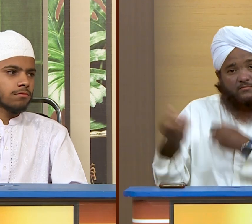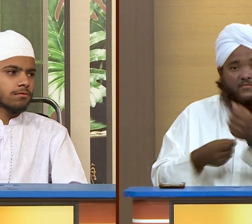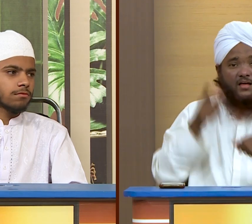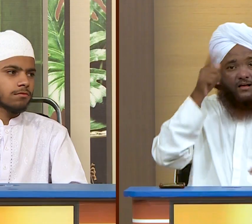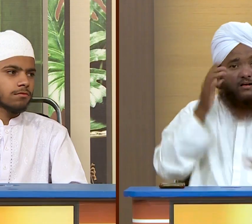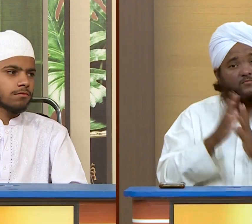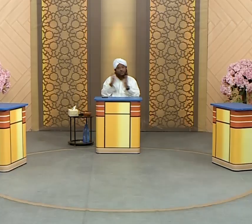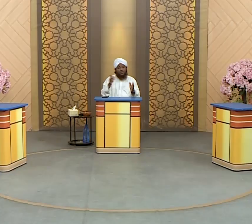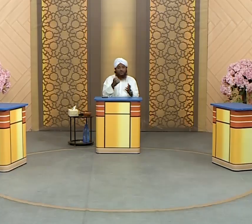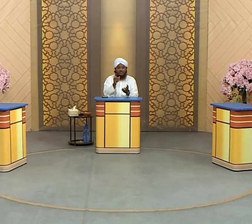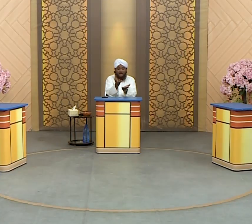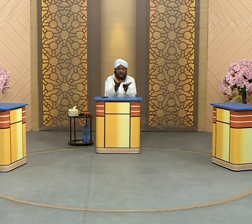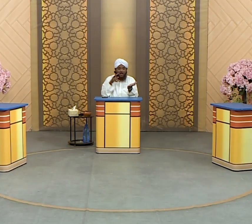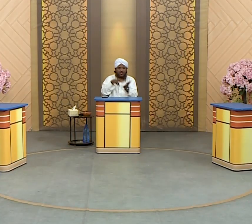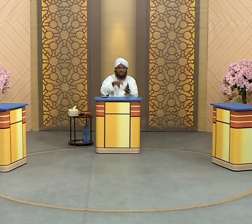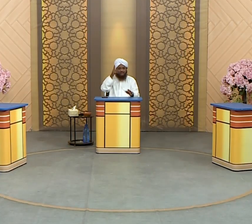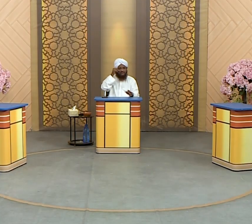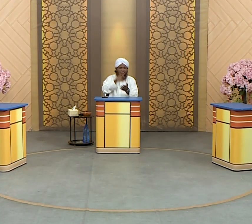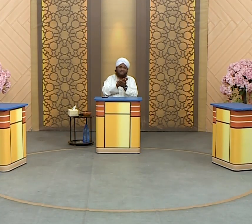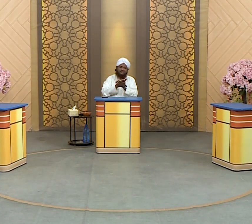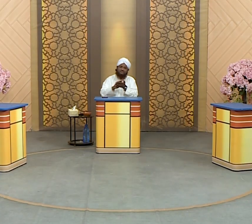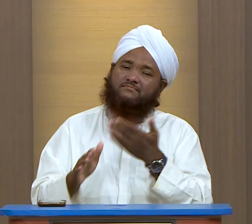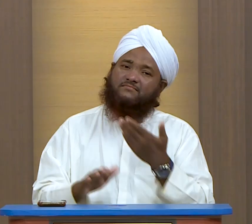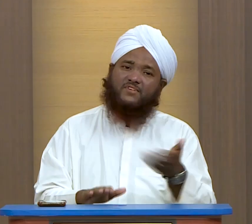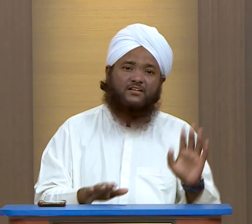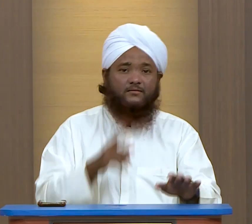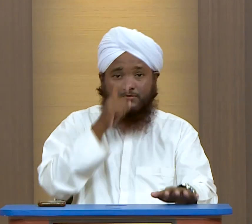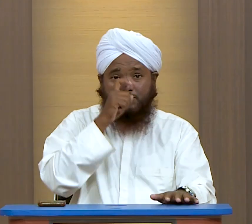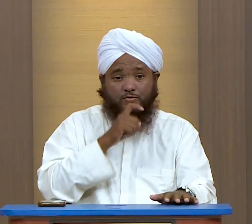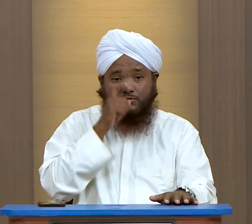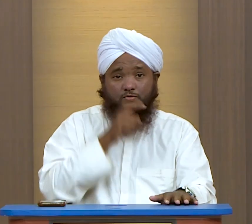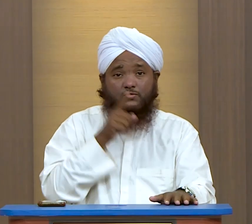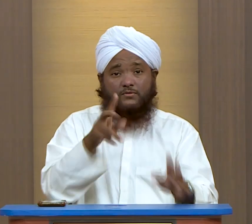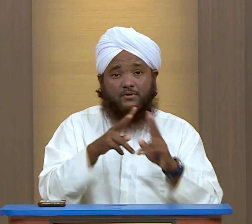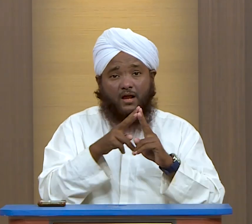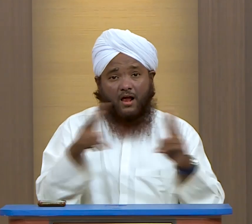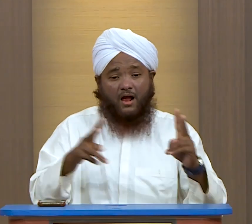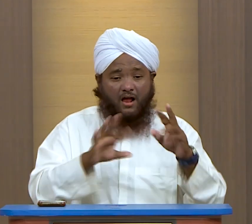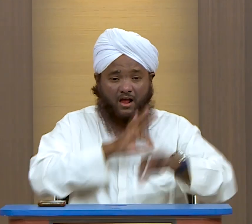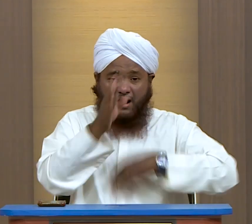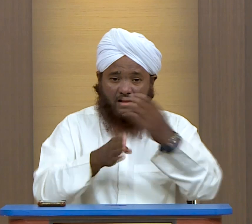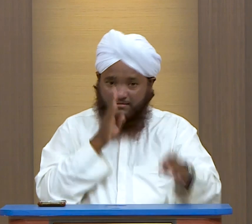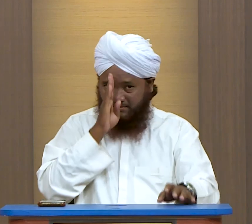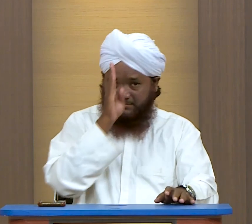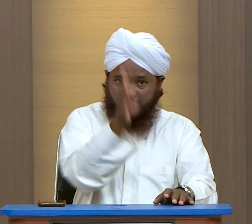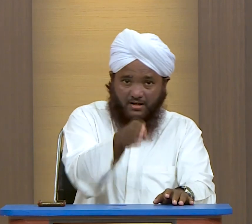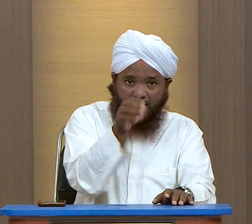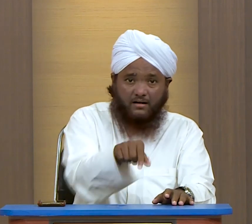یکسر غافل ہیں۔ ہم جانتے ہیں کہ جھوٹ جہنم کی طرف لے جانے والا ایک خطرناک راستہ ہے، مگر ہم تمام